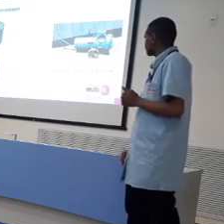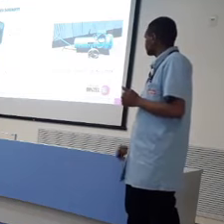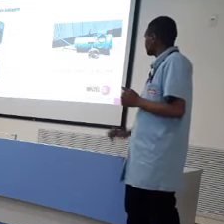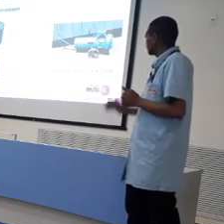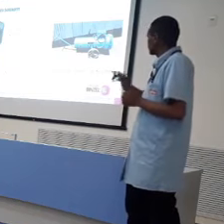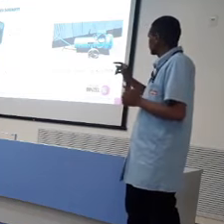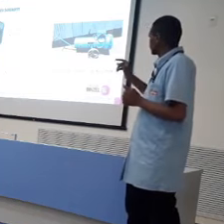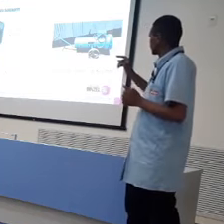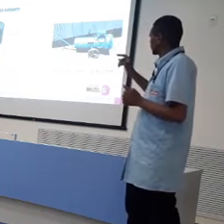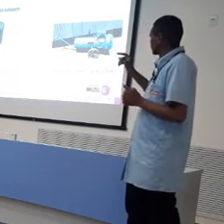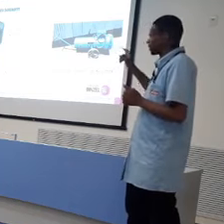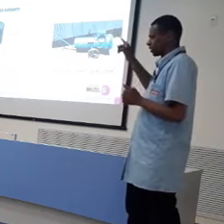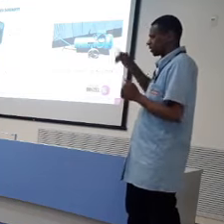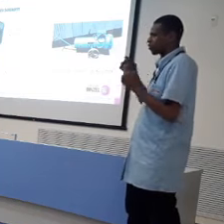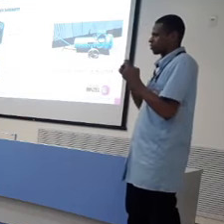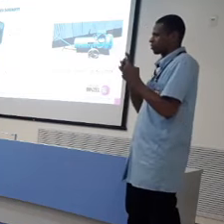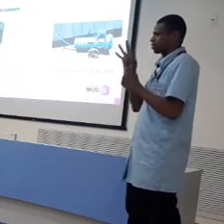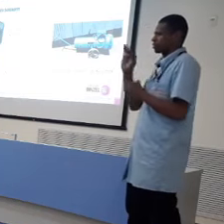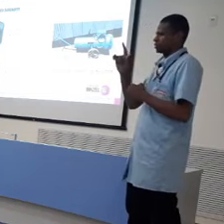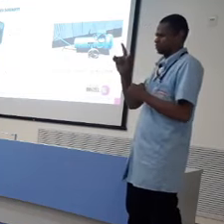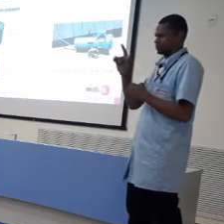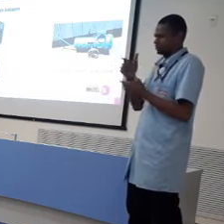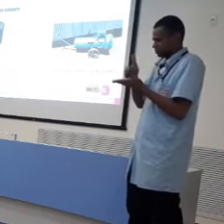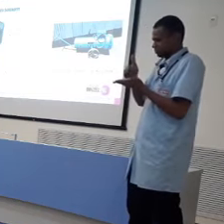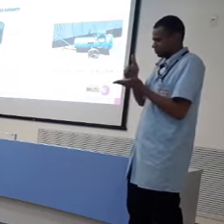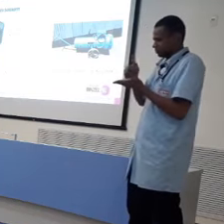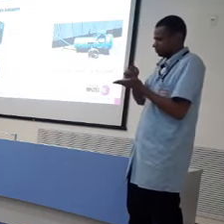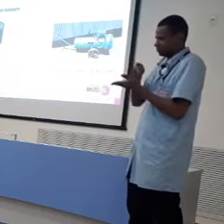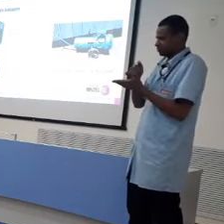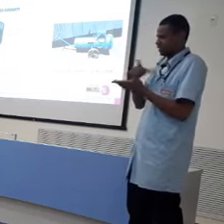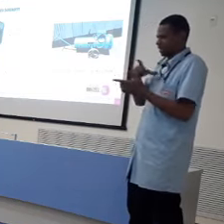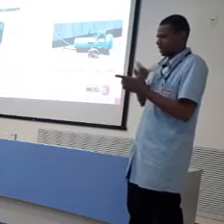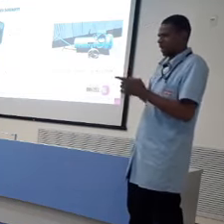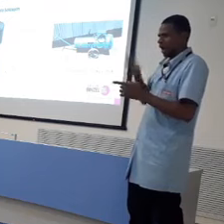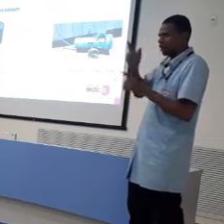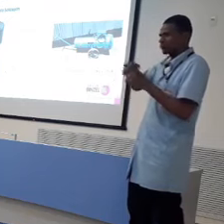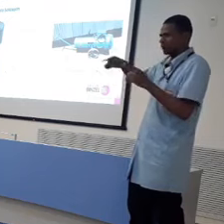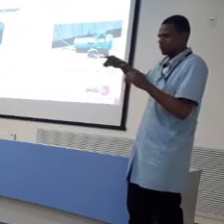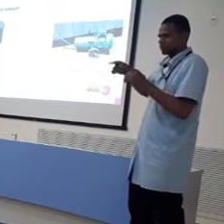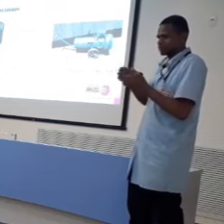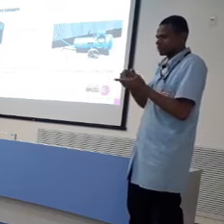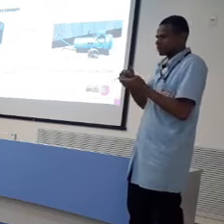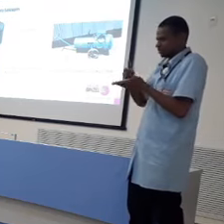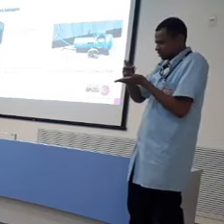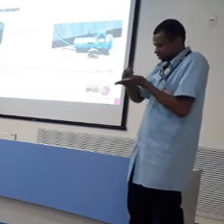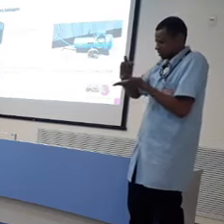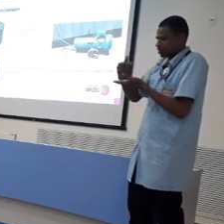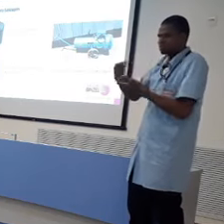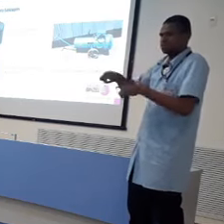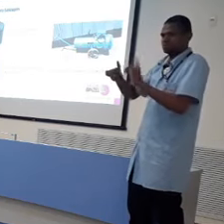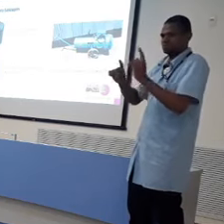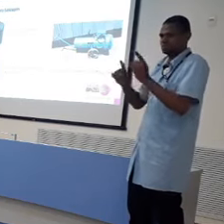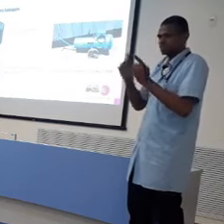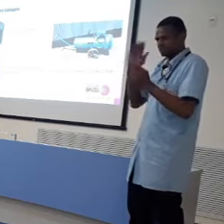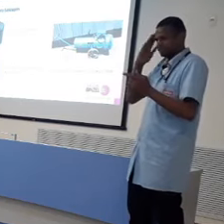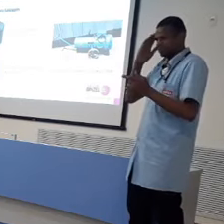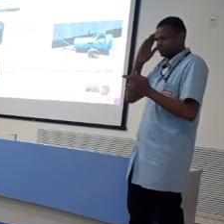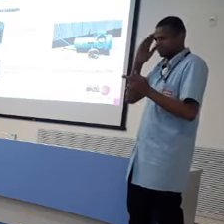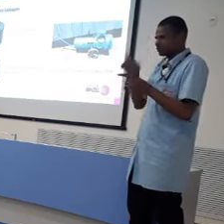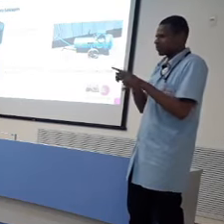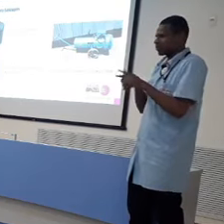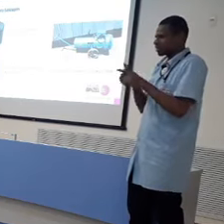Funcionando muito bem no processo TIG, com abertura fácil, não precisa riscar o eletrodo, você simplesmente